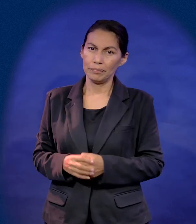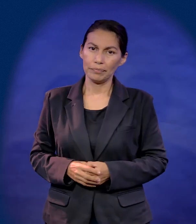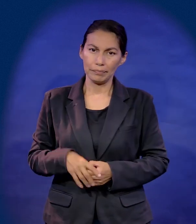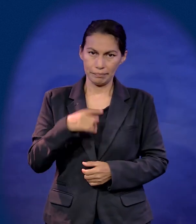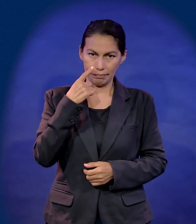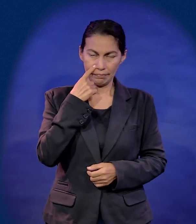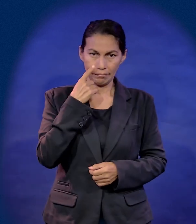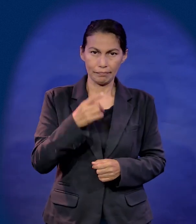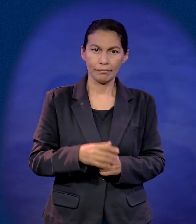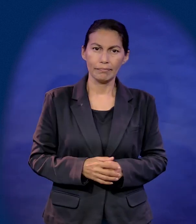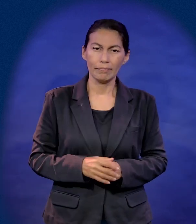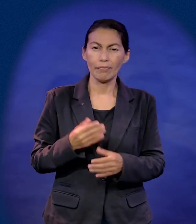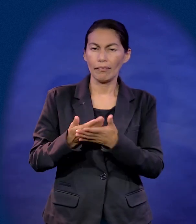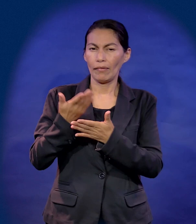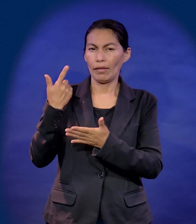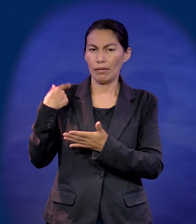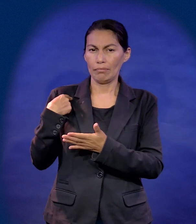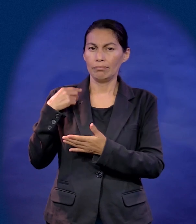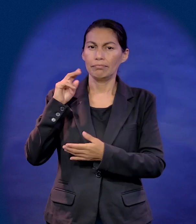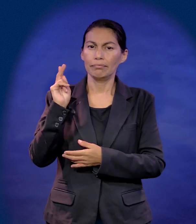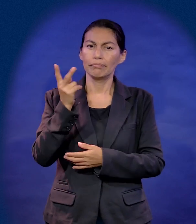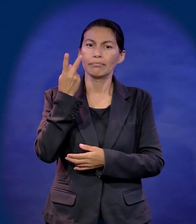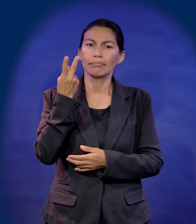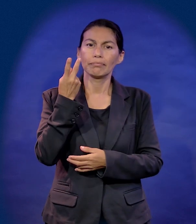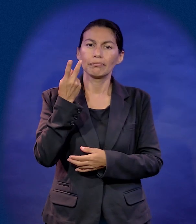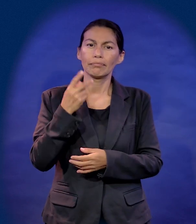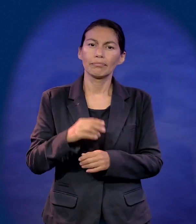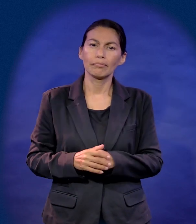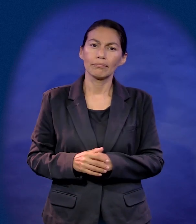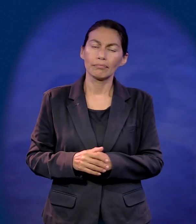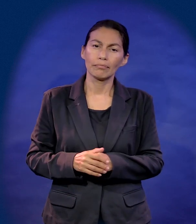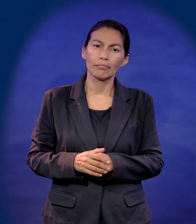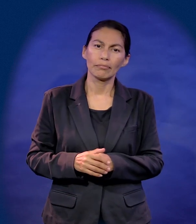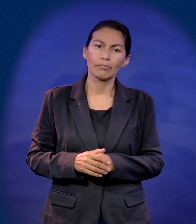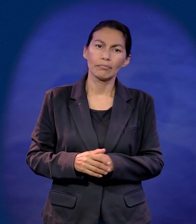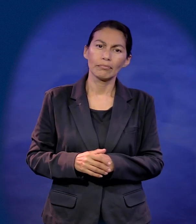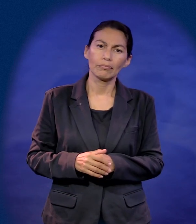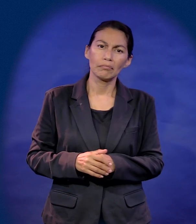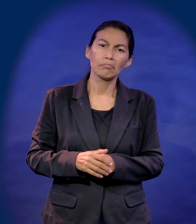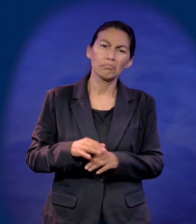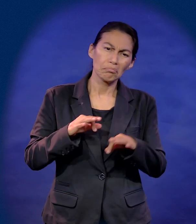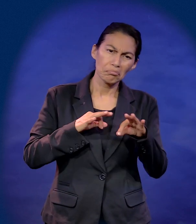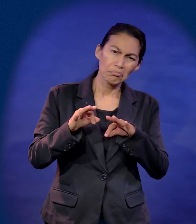Déjame terminar así esta mañana. Cuando estaba en la preparatoria,